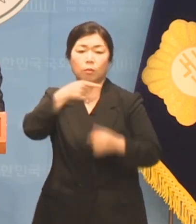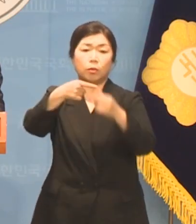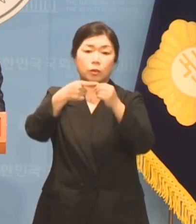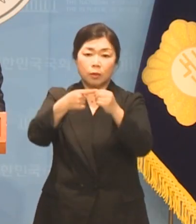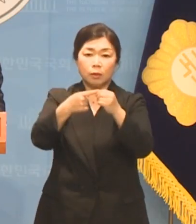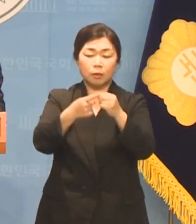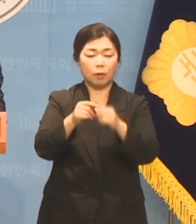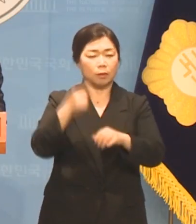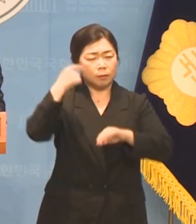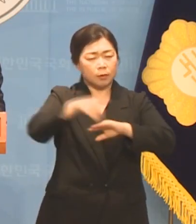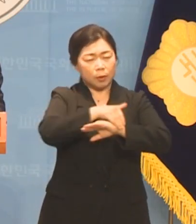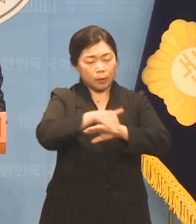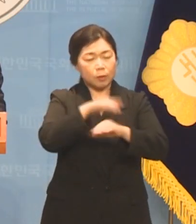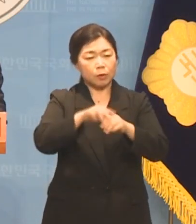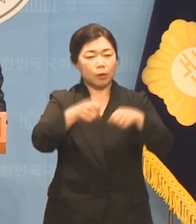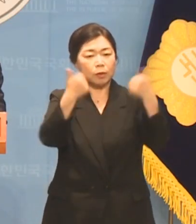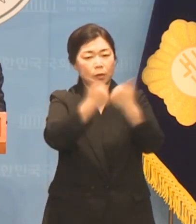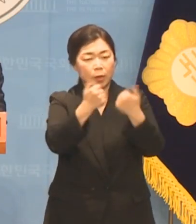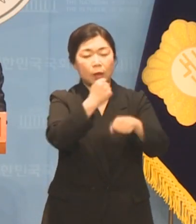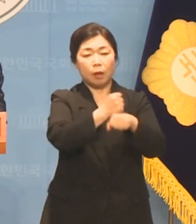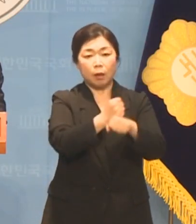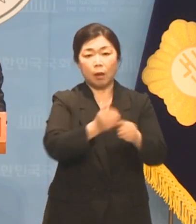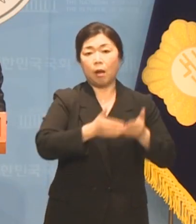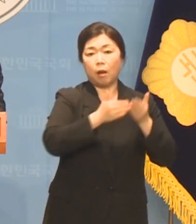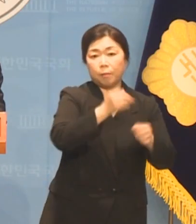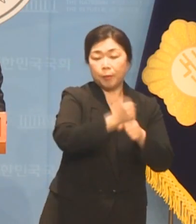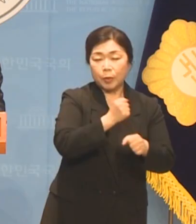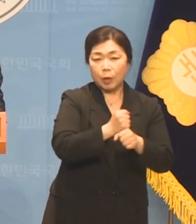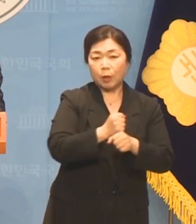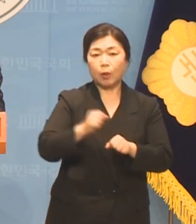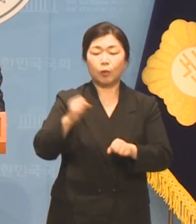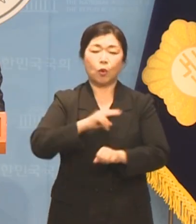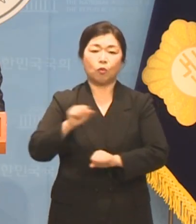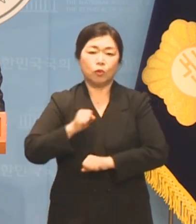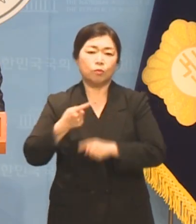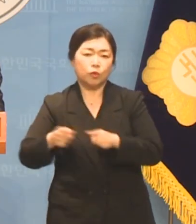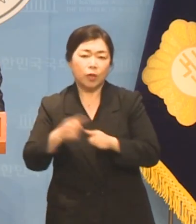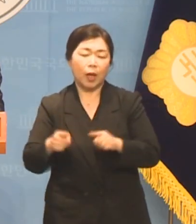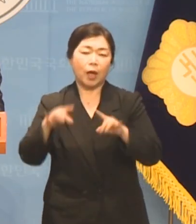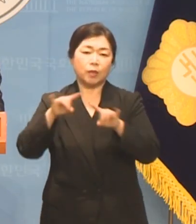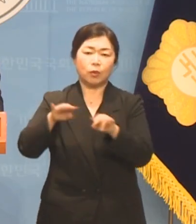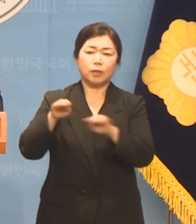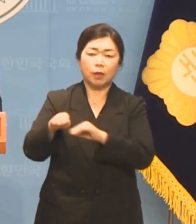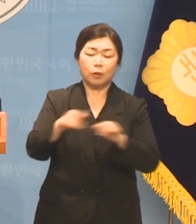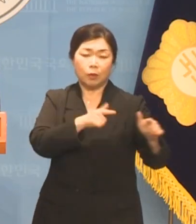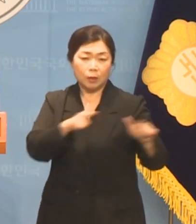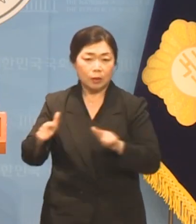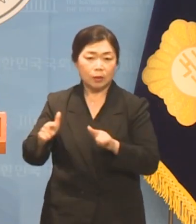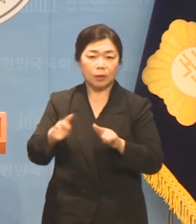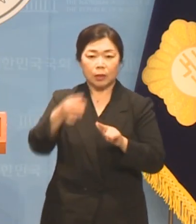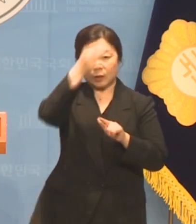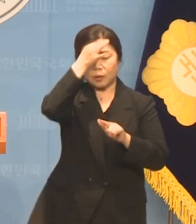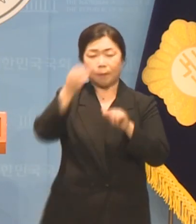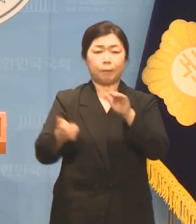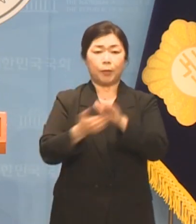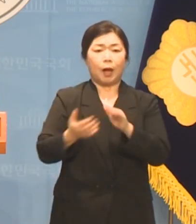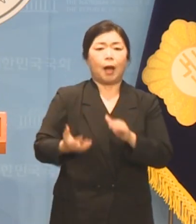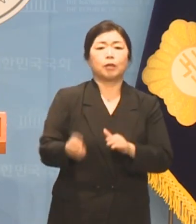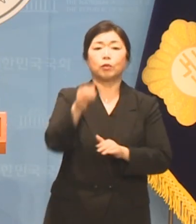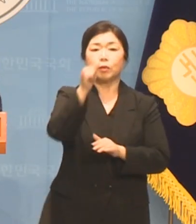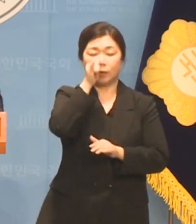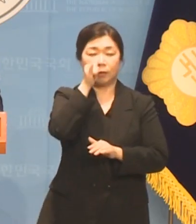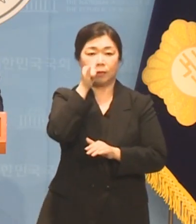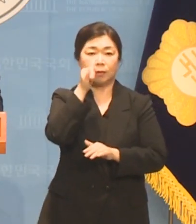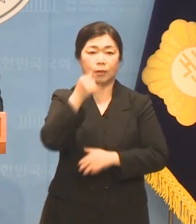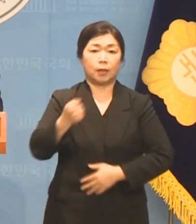전략적으로 협상해 나가겠습니다. 조선과 방산, 반도체, 전기차 등 우리에게 많은 카드가